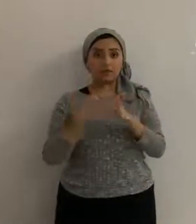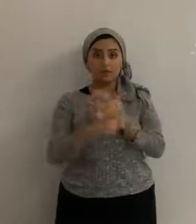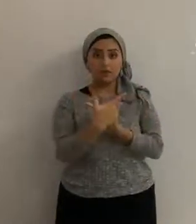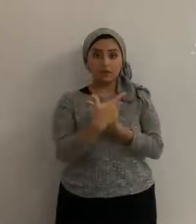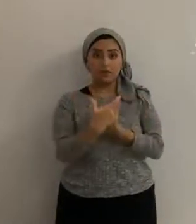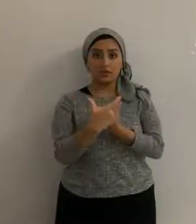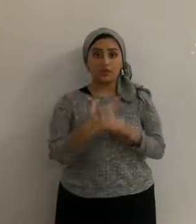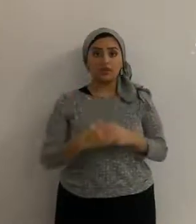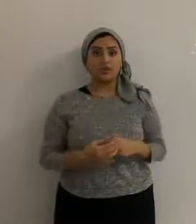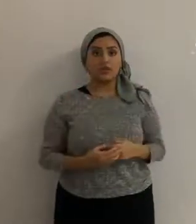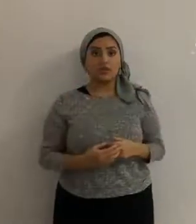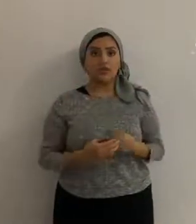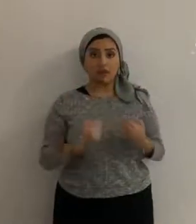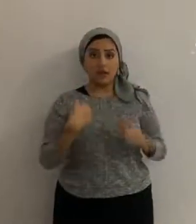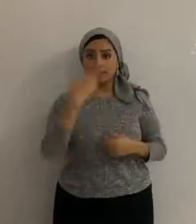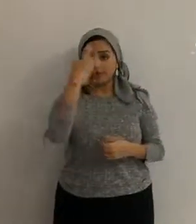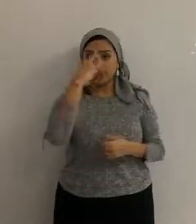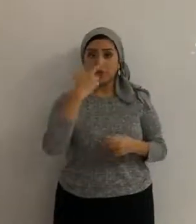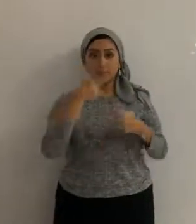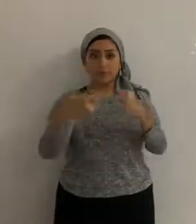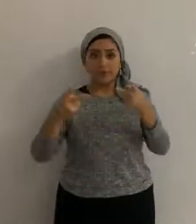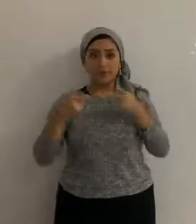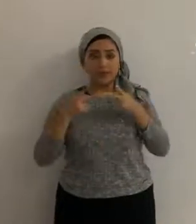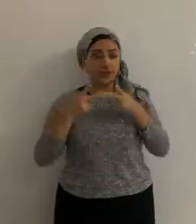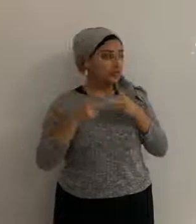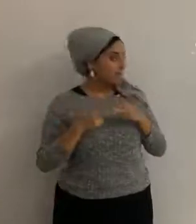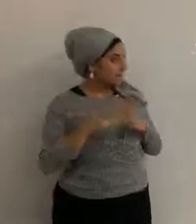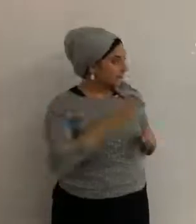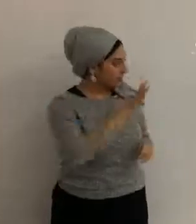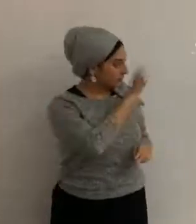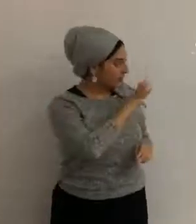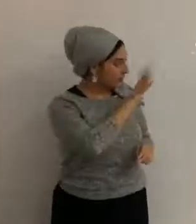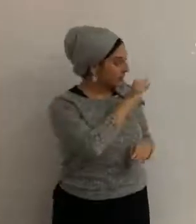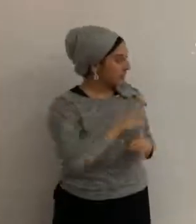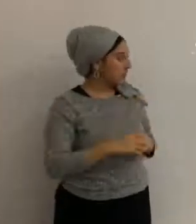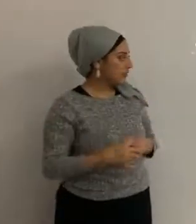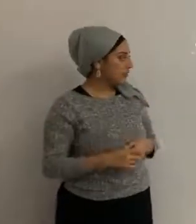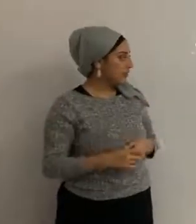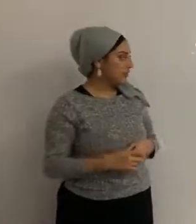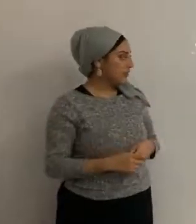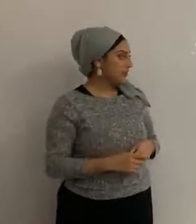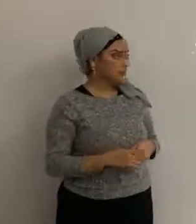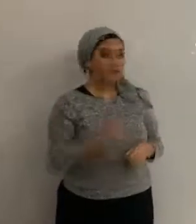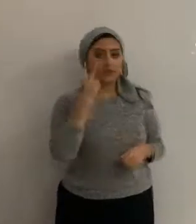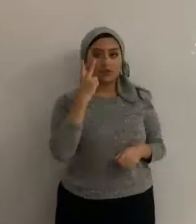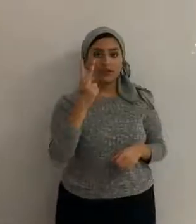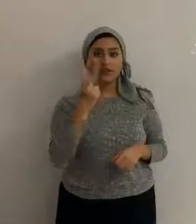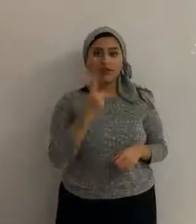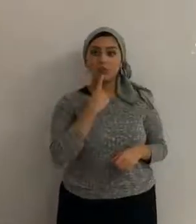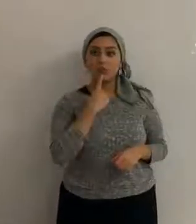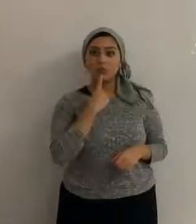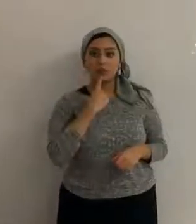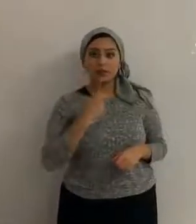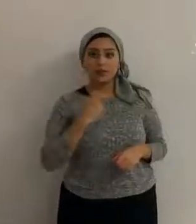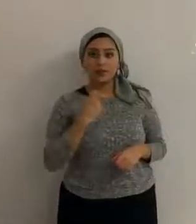la fortaleza Antonia. Y abajo, la fortaleza Antonia tú lo ves ahí con naranja, por así decirlo, el lugar